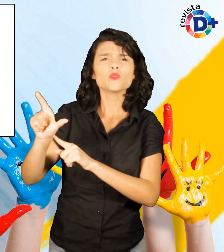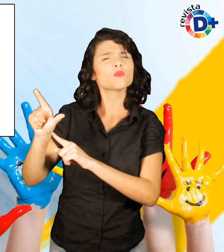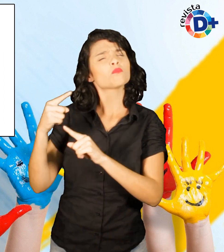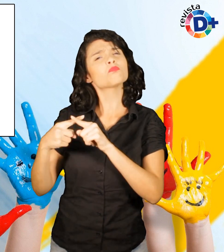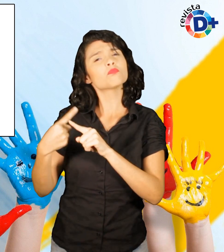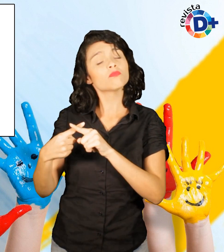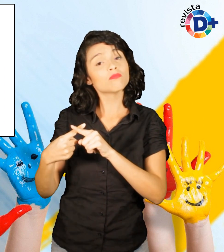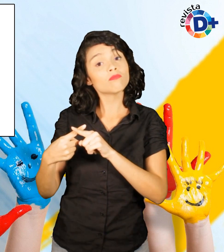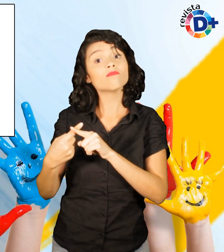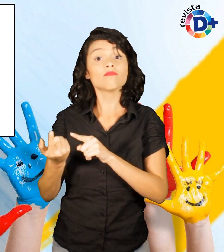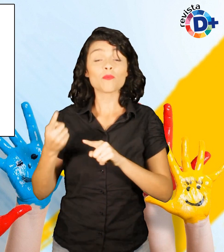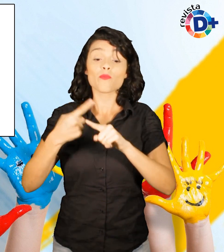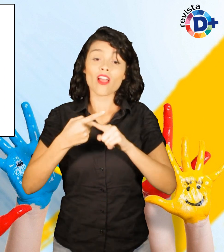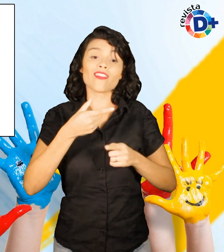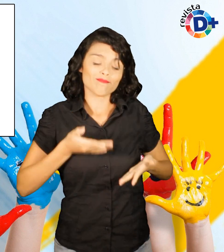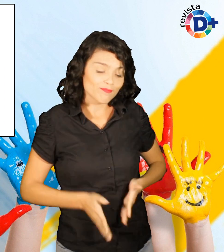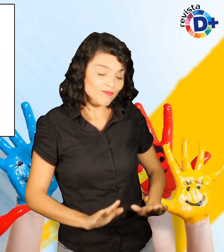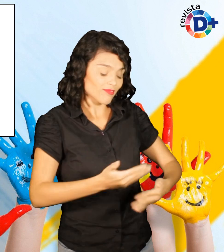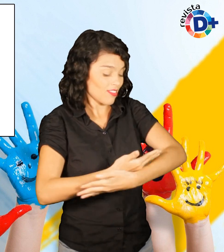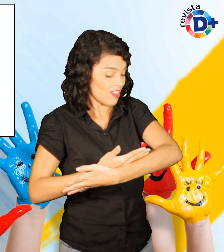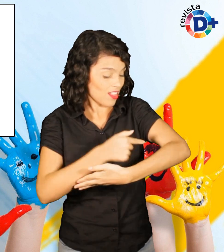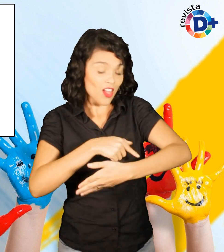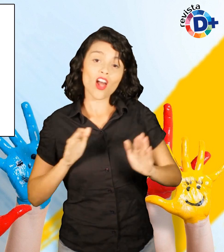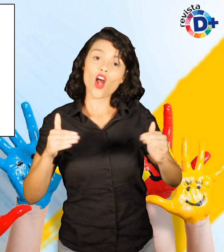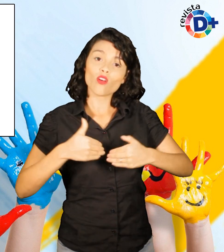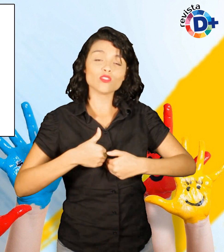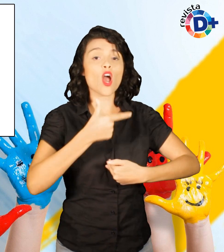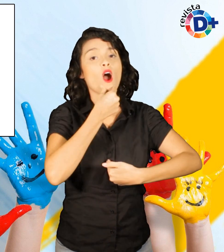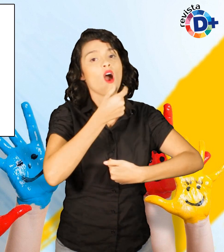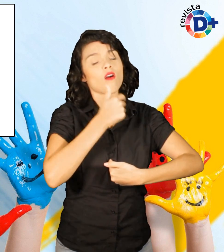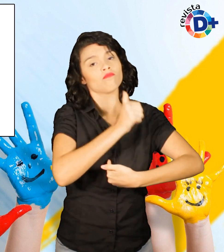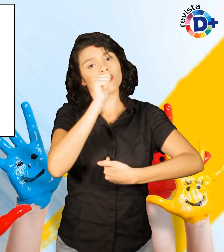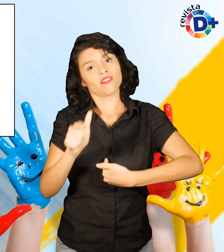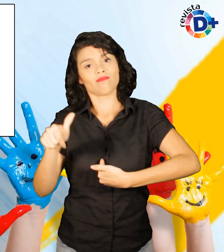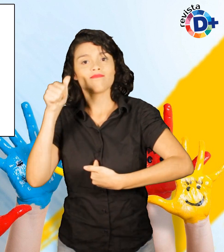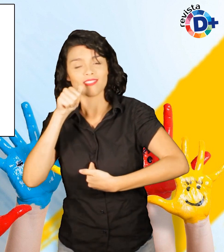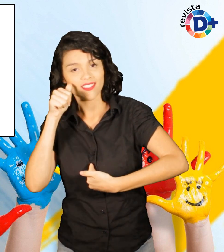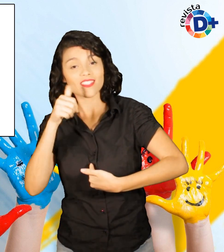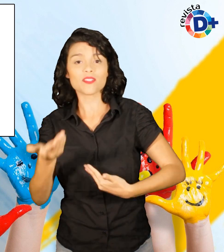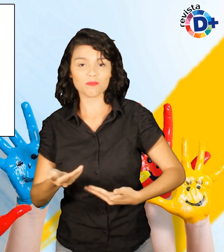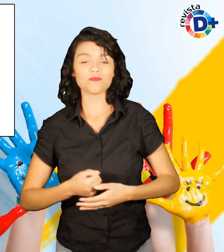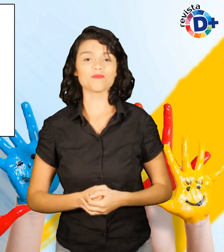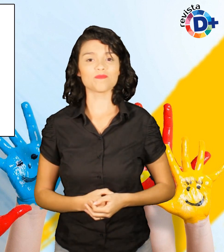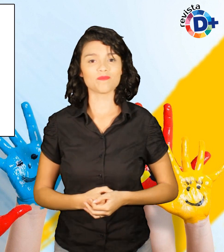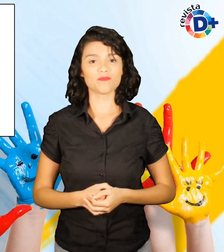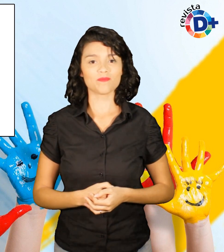escolhida? Nascem muito mais meninos do que meninas com o transtorno do espectro autista.